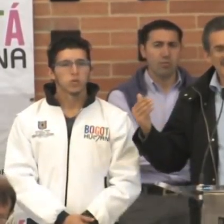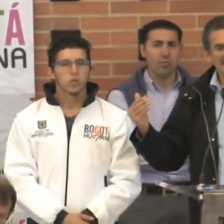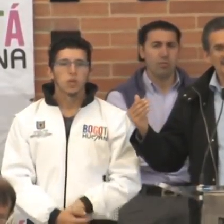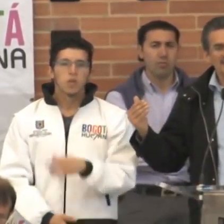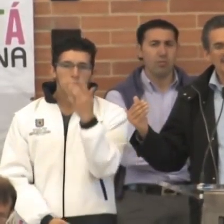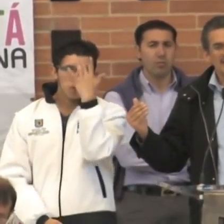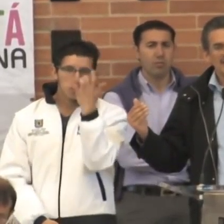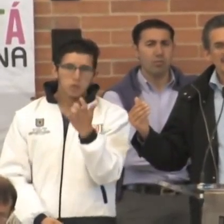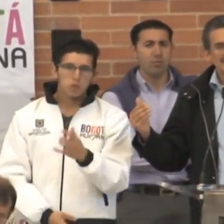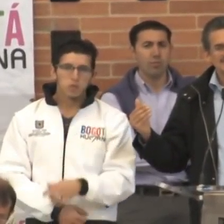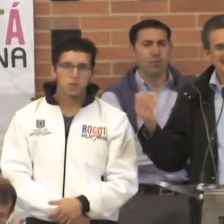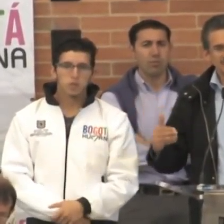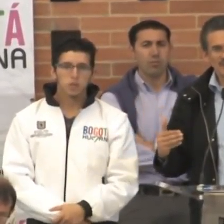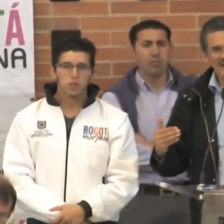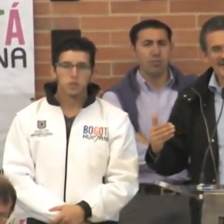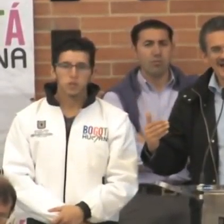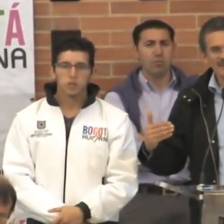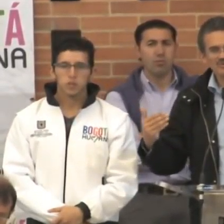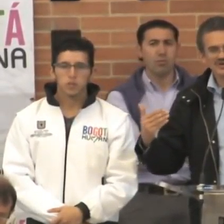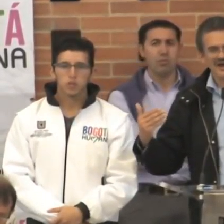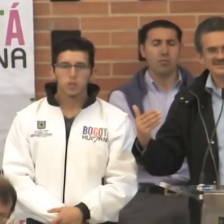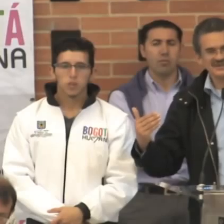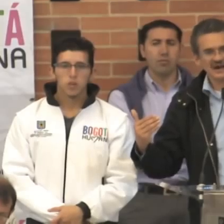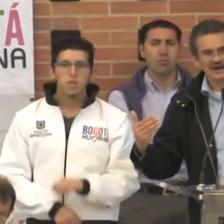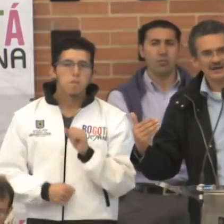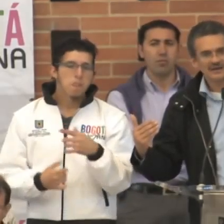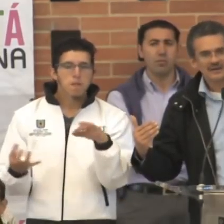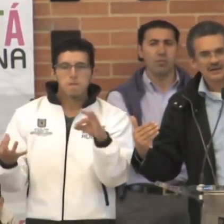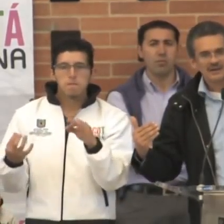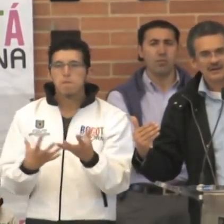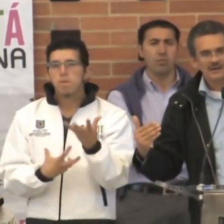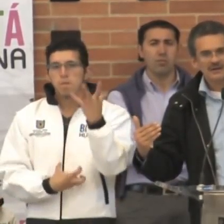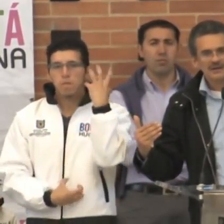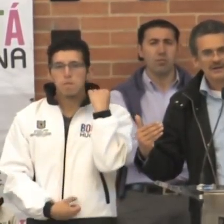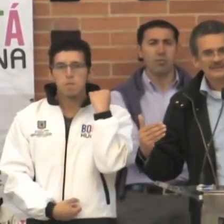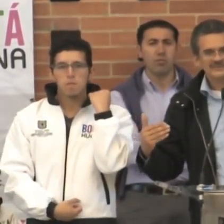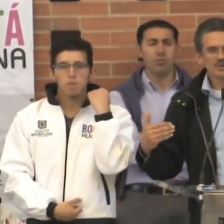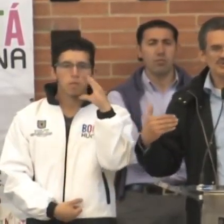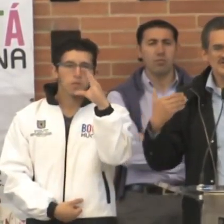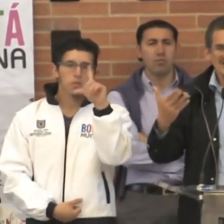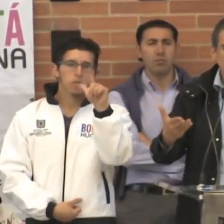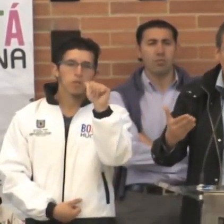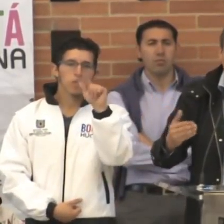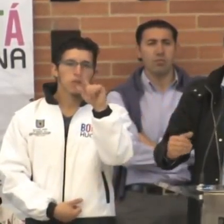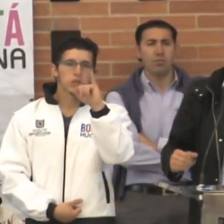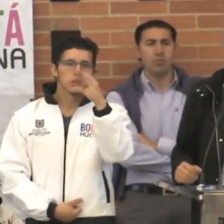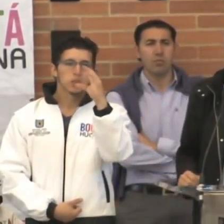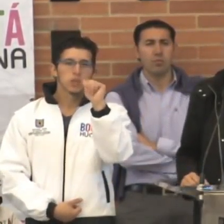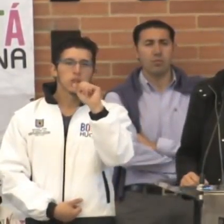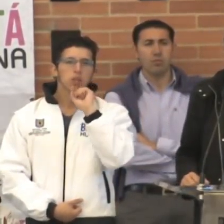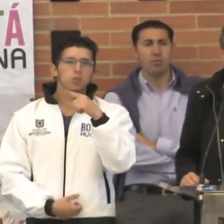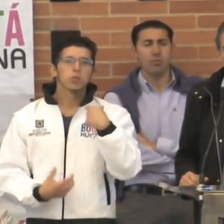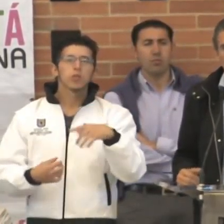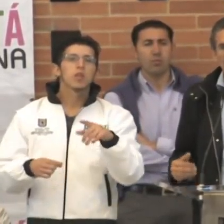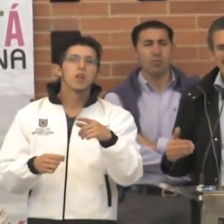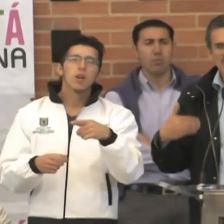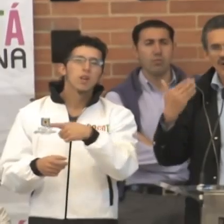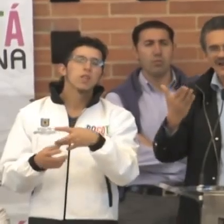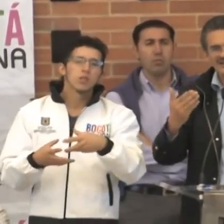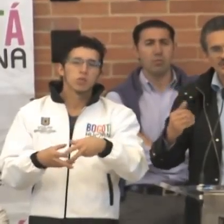sino porque de todas maneras La música clásica tiene un nivel superior en el conocimiento